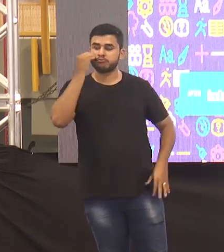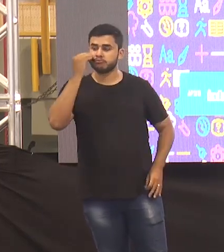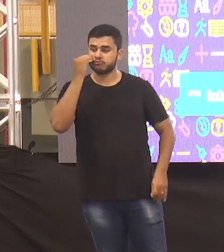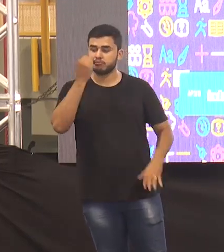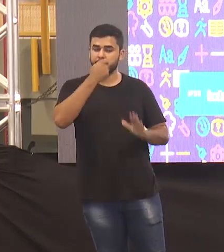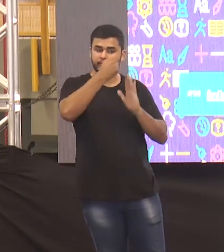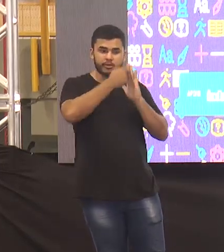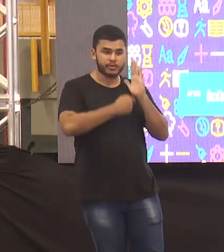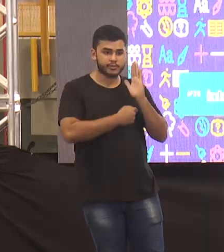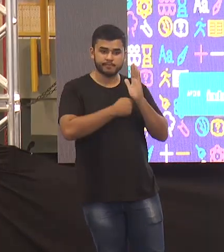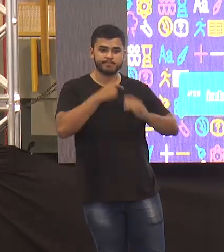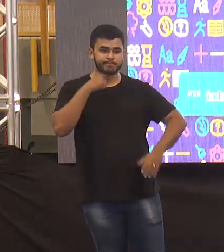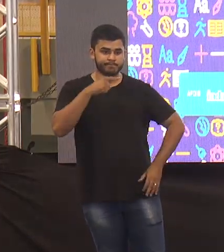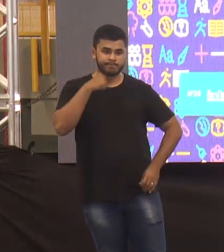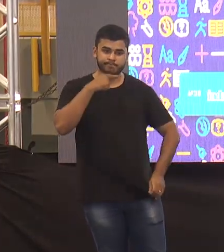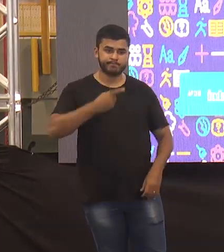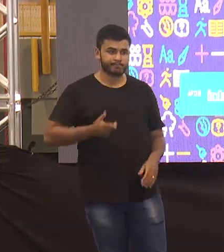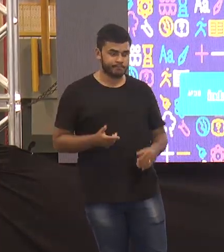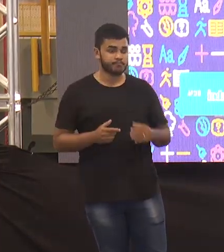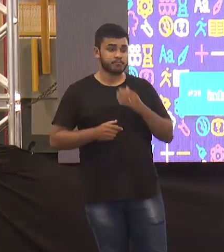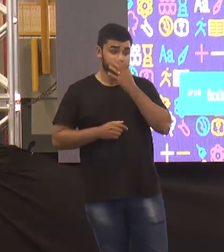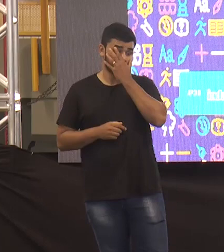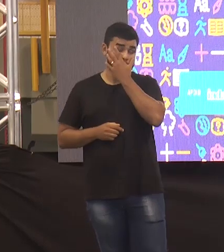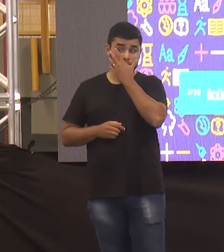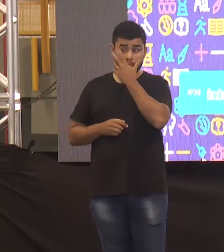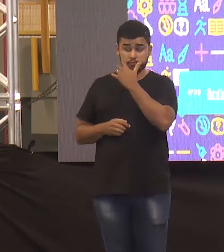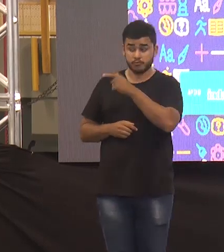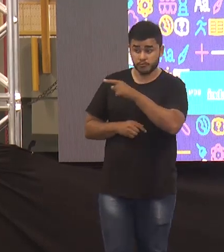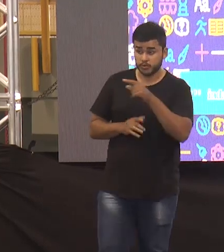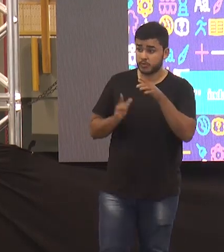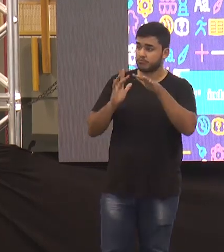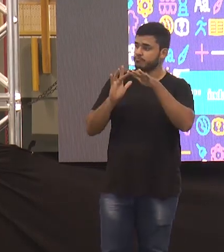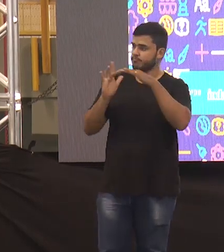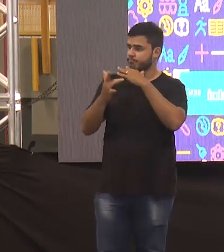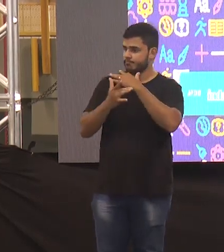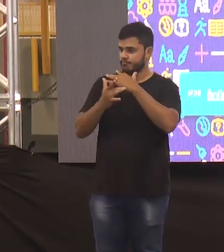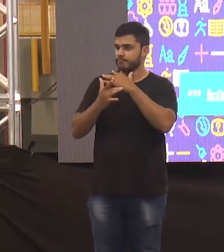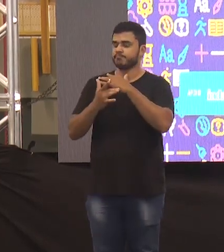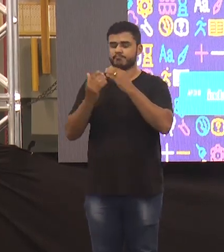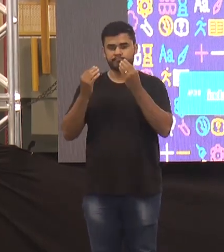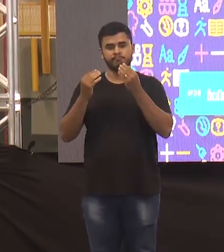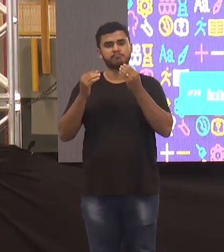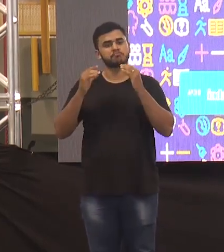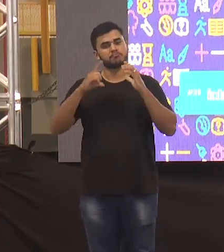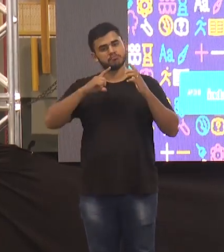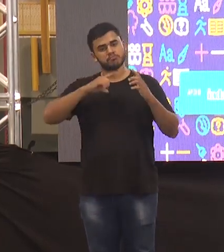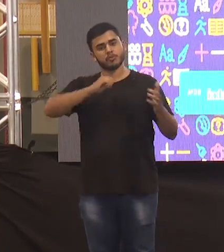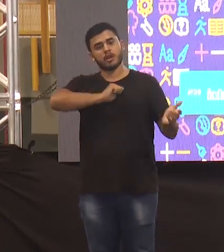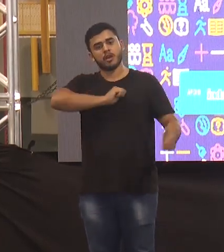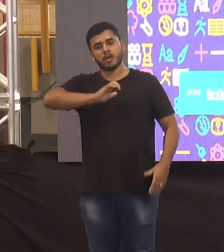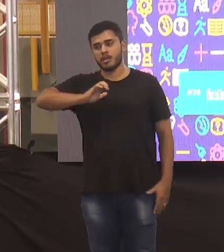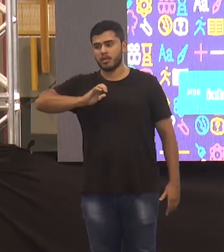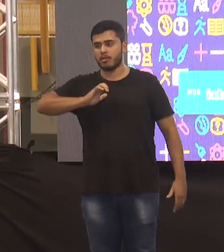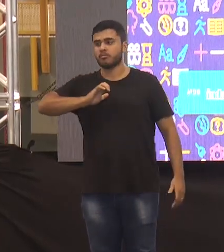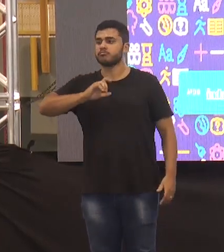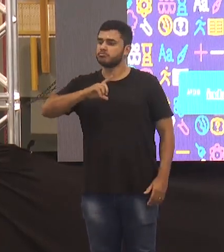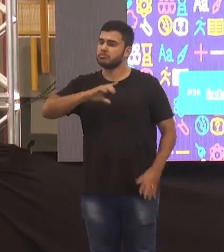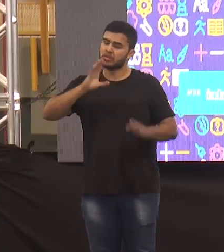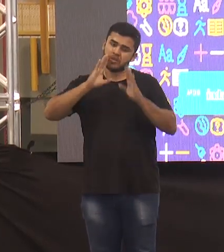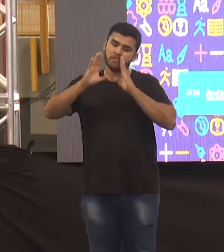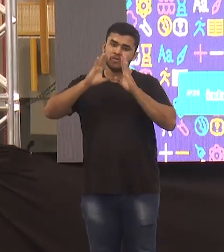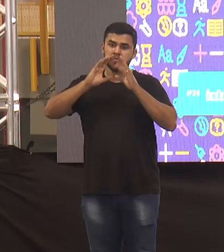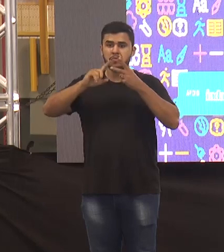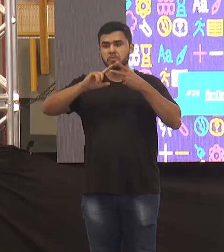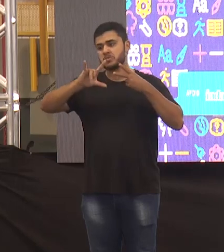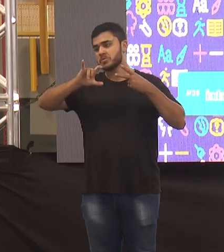uma redação. Então, acessem as redes sociais do Academia Enem, lá as propostas estarão disponíveis. Vocês leem